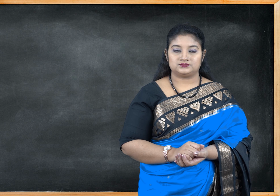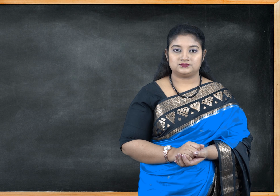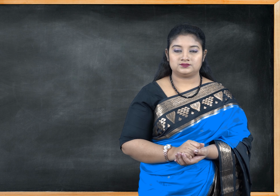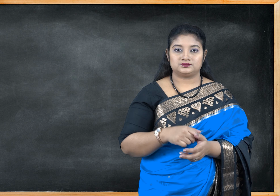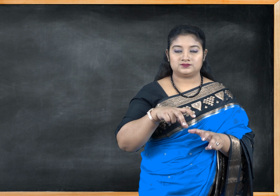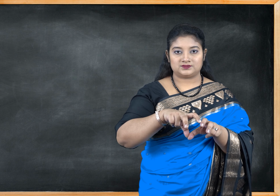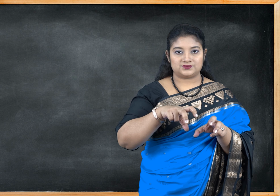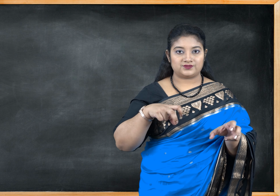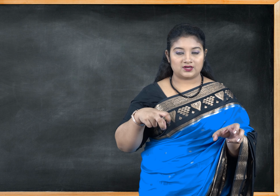শ্রীলঙ্কা,